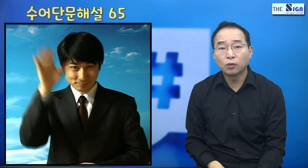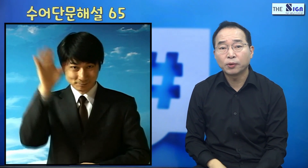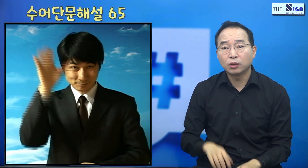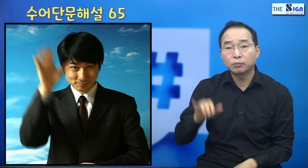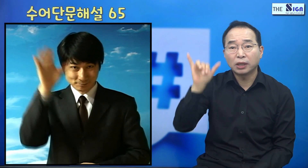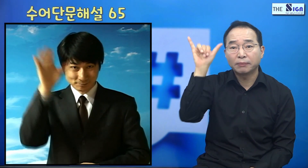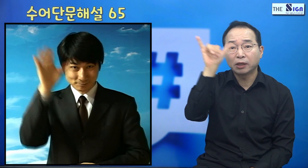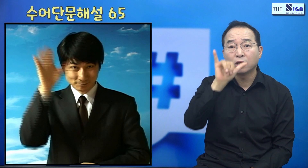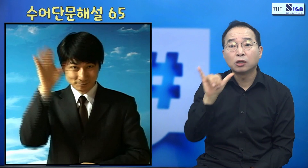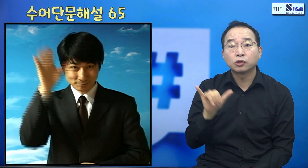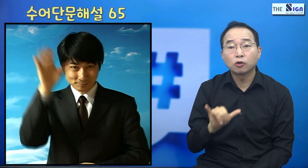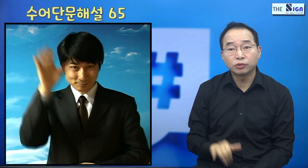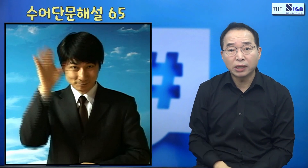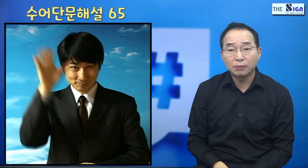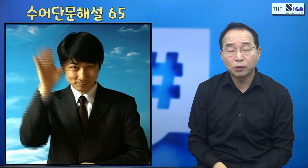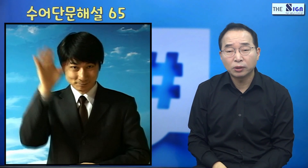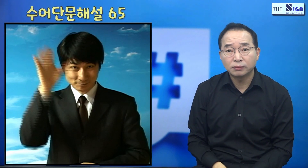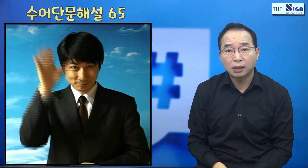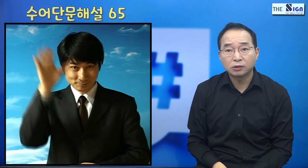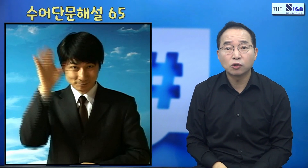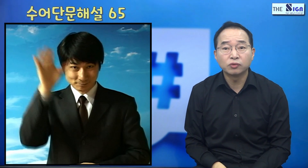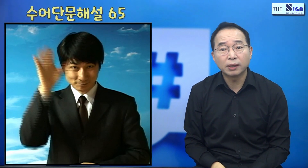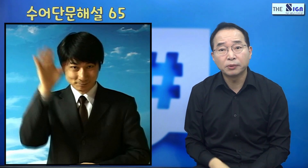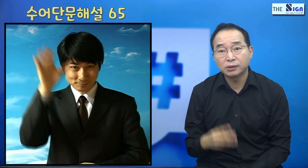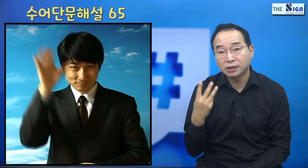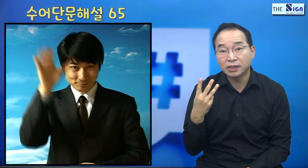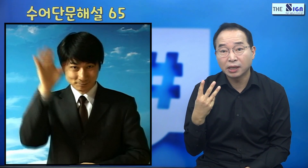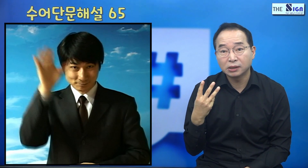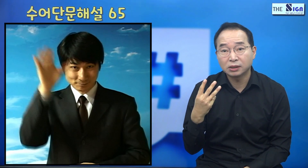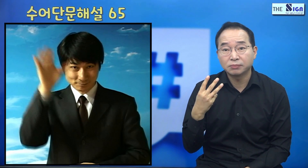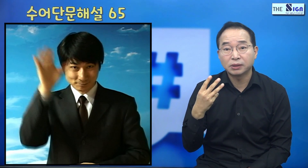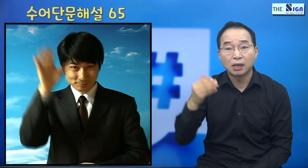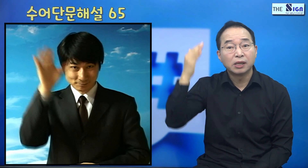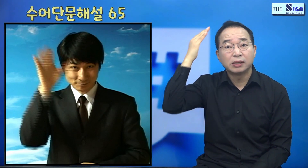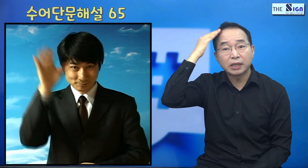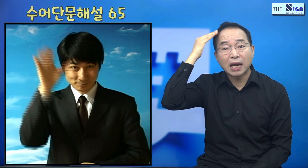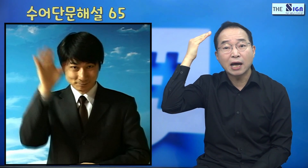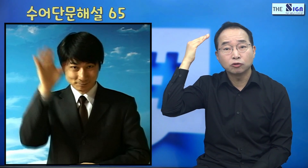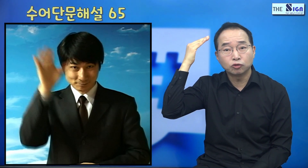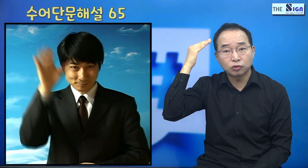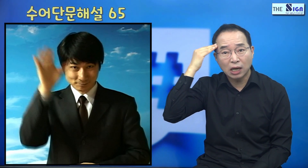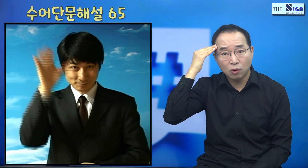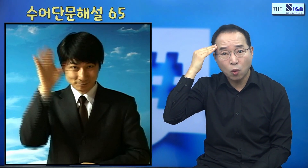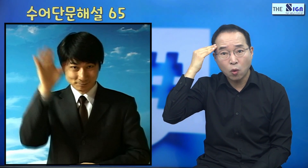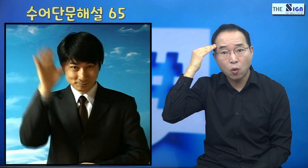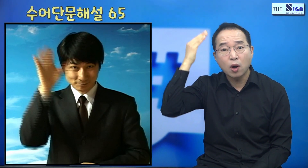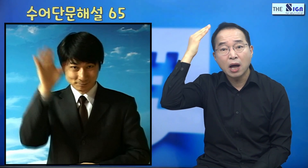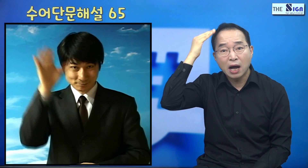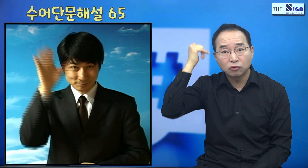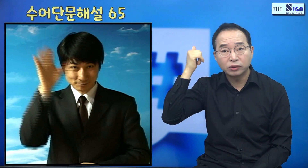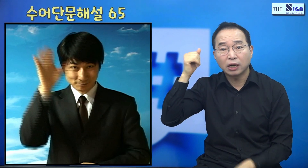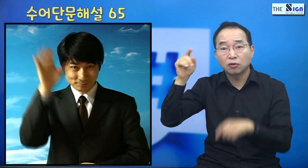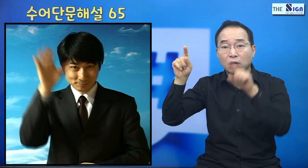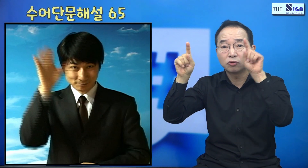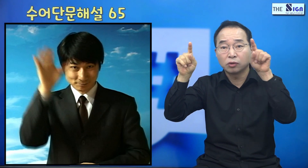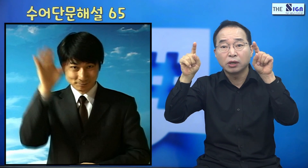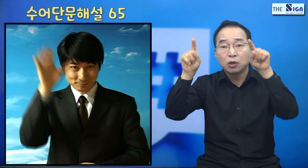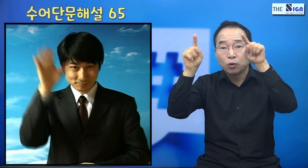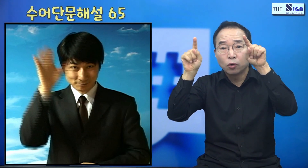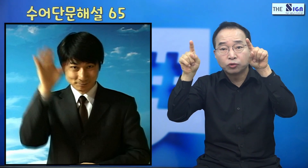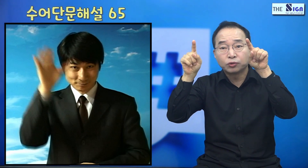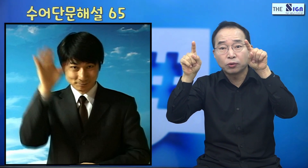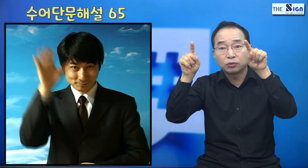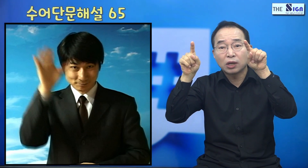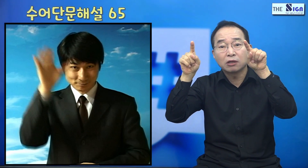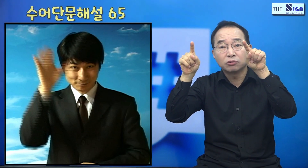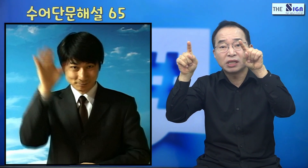자, 요 표현은 뭐냐면 전국이라는 표현입니다. 전국이라는 표현은 이제 세 가지 있습니다. 일단 한국하고 한국이라는 거하고